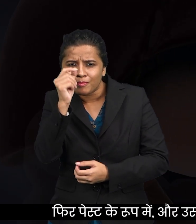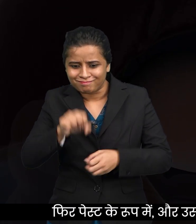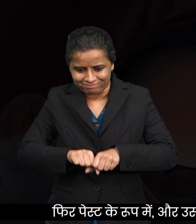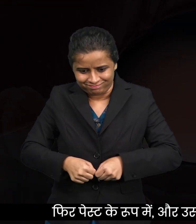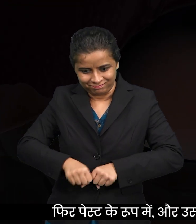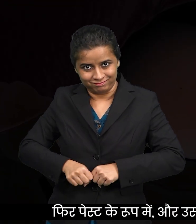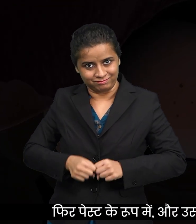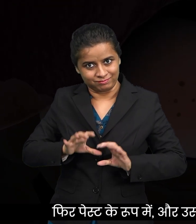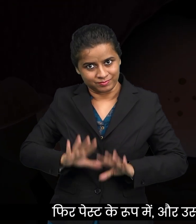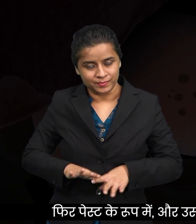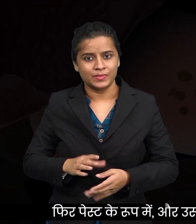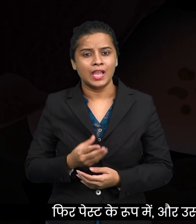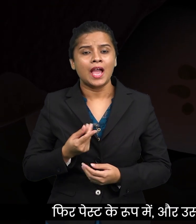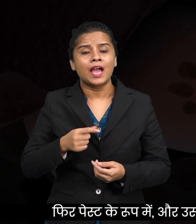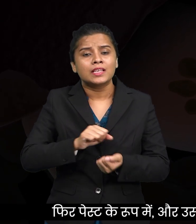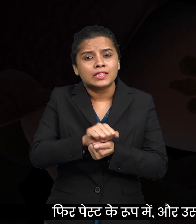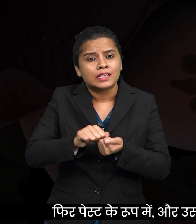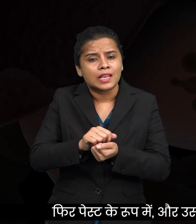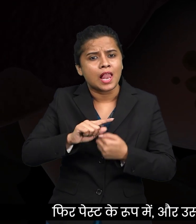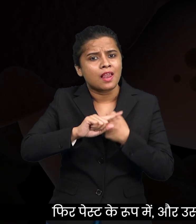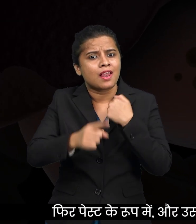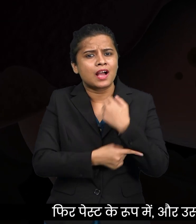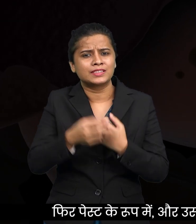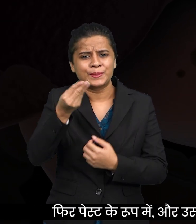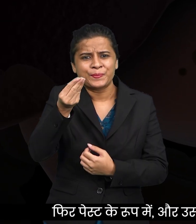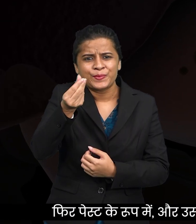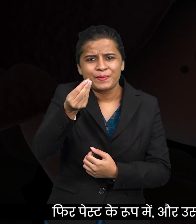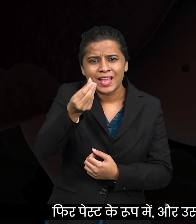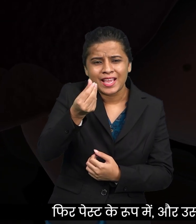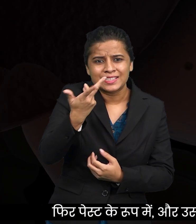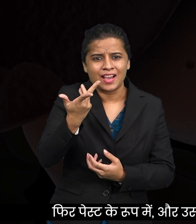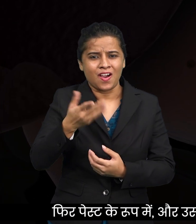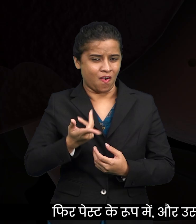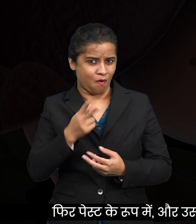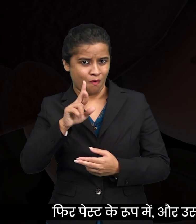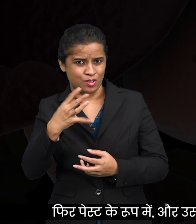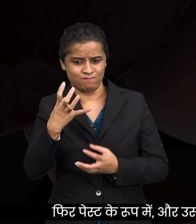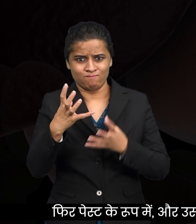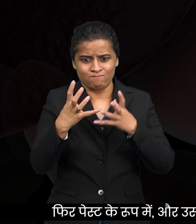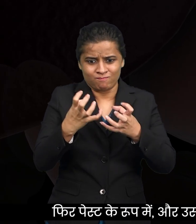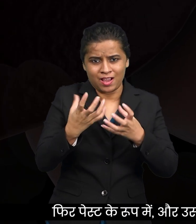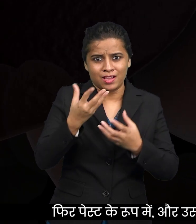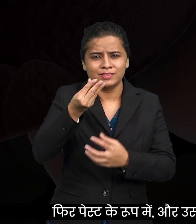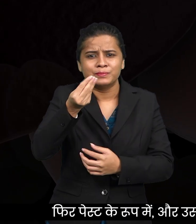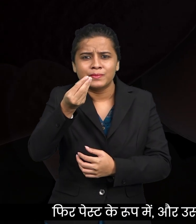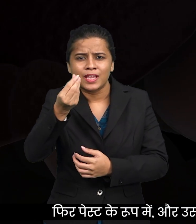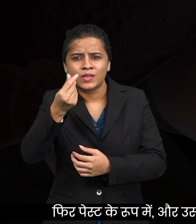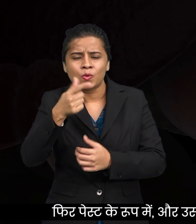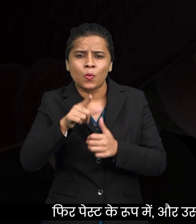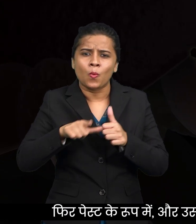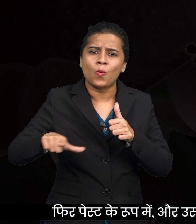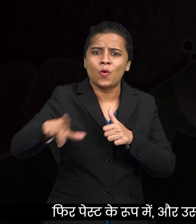फिर पेस्ट के रूप में, और उस ठोस पेस्ट में मौजूद सभी पोषक